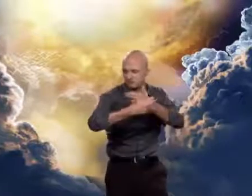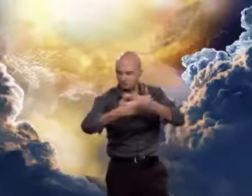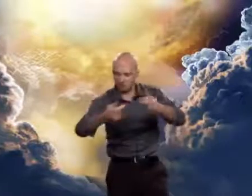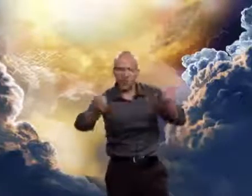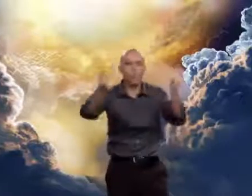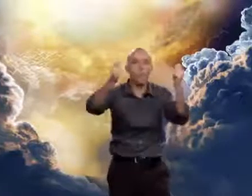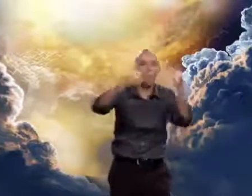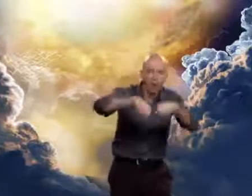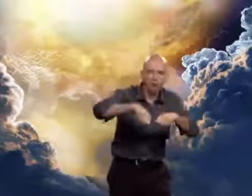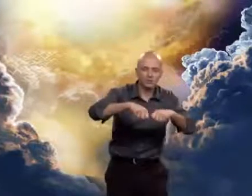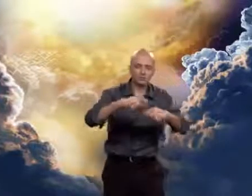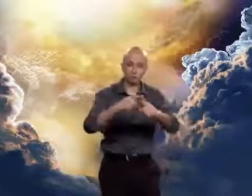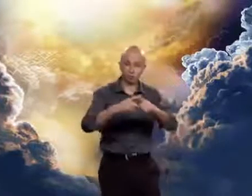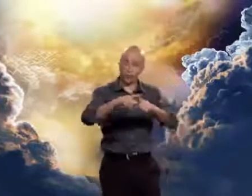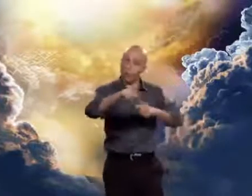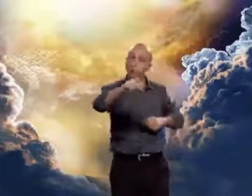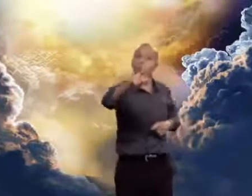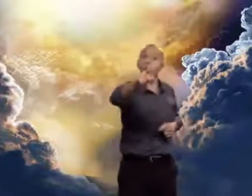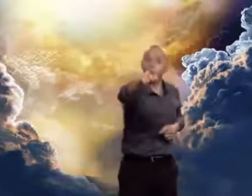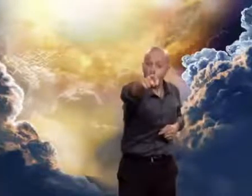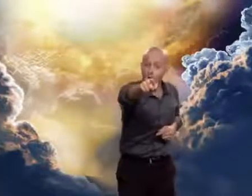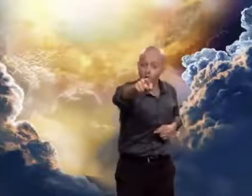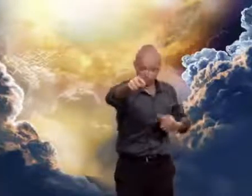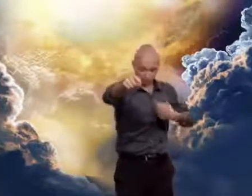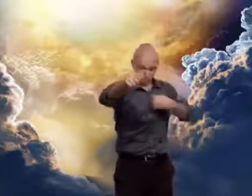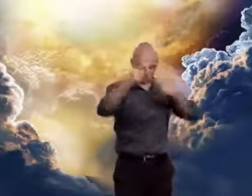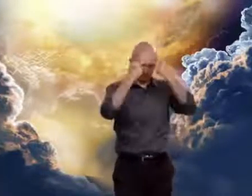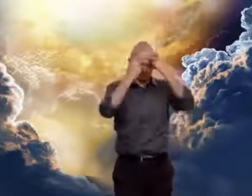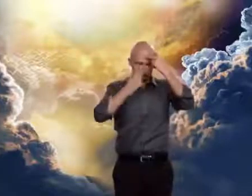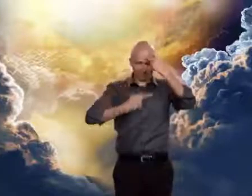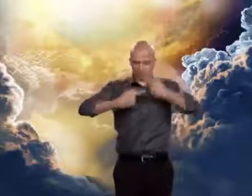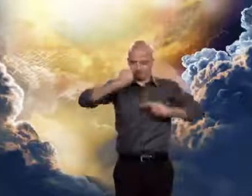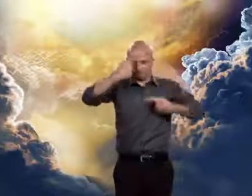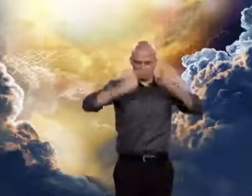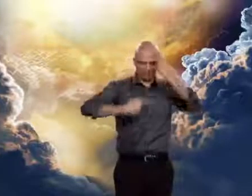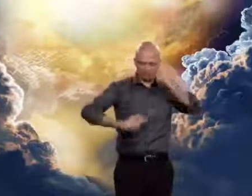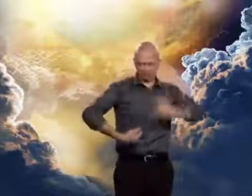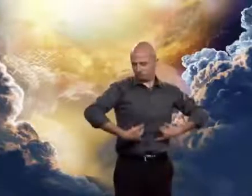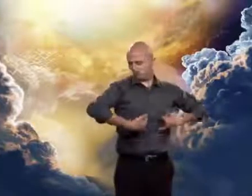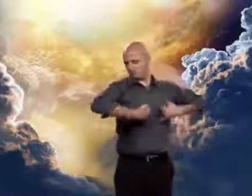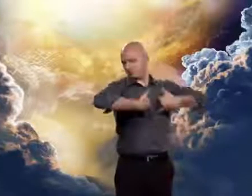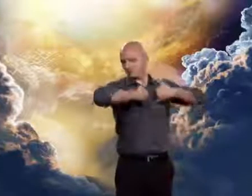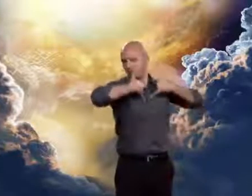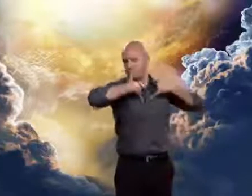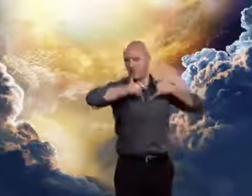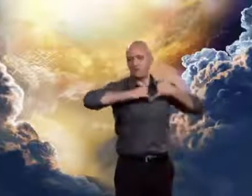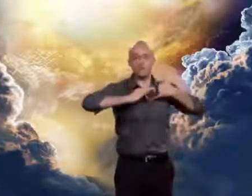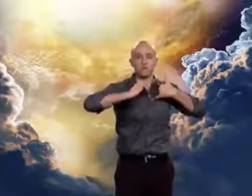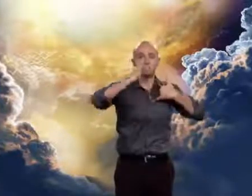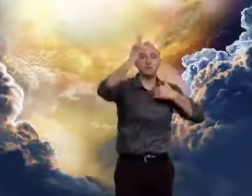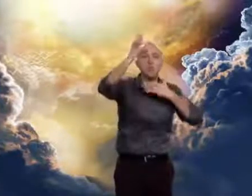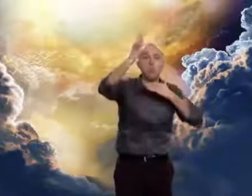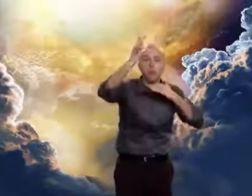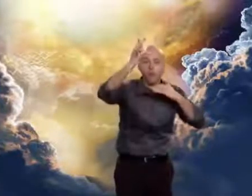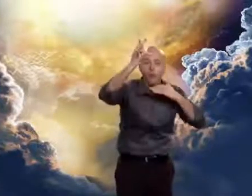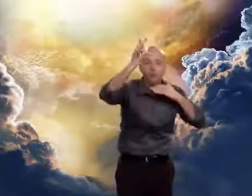dos que chamam ao mal bem e ao bem mal, que fazem das trevas luz e da luz